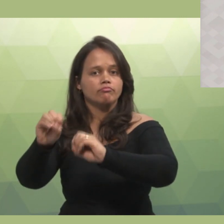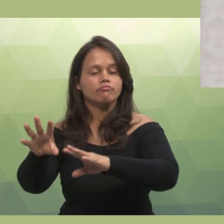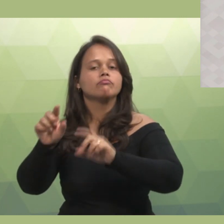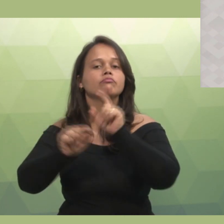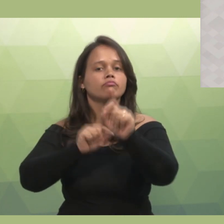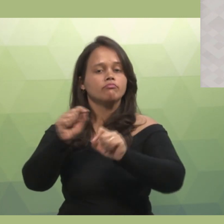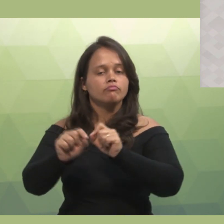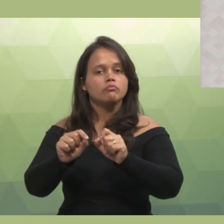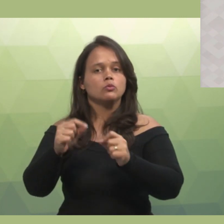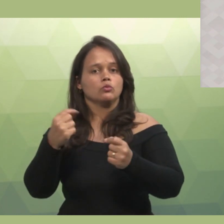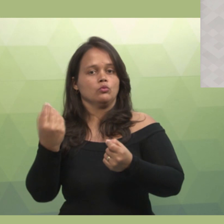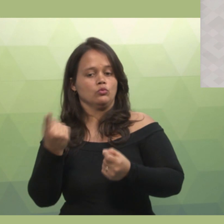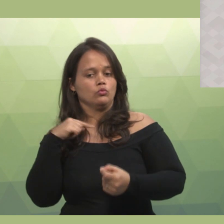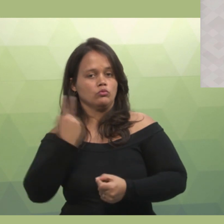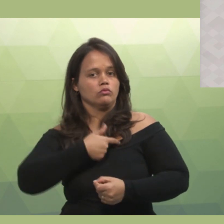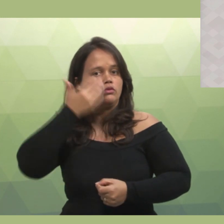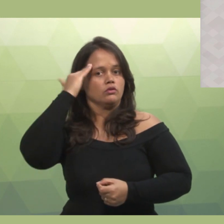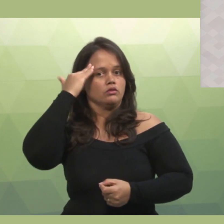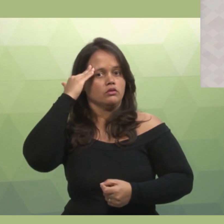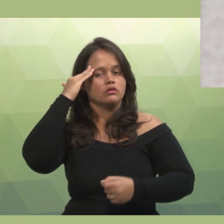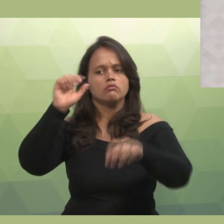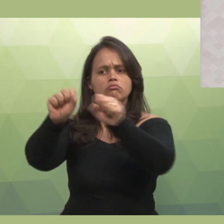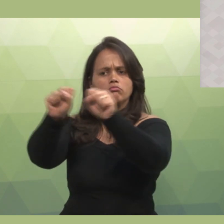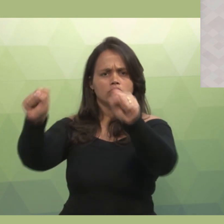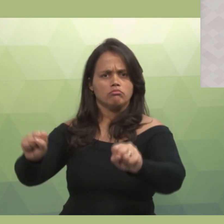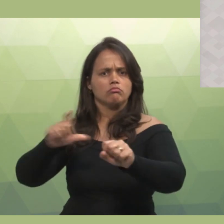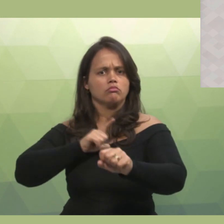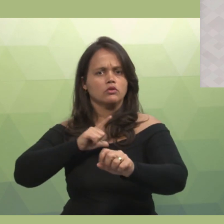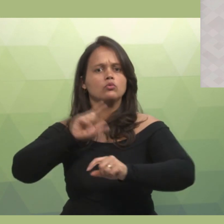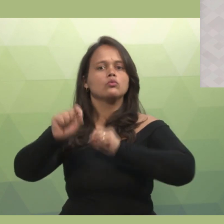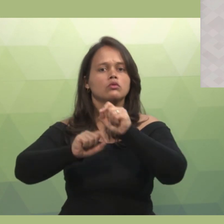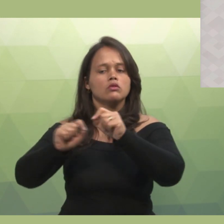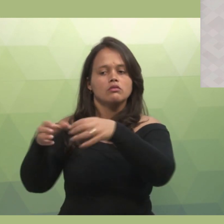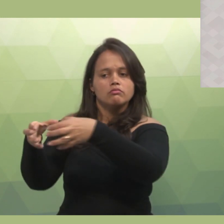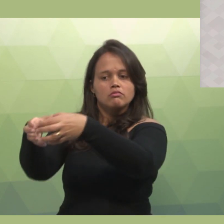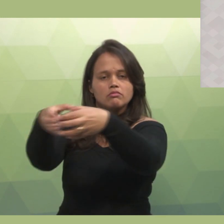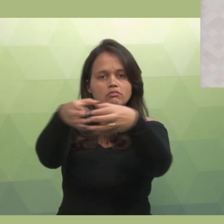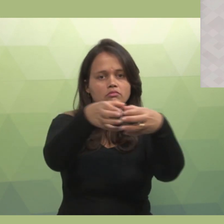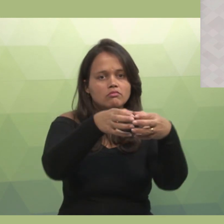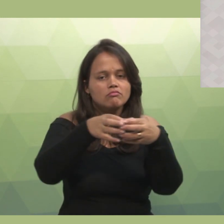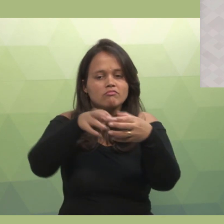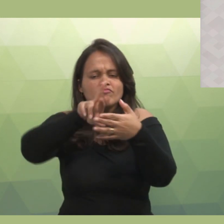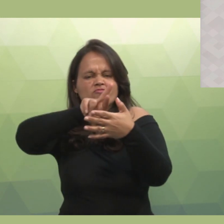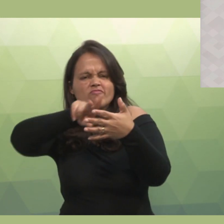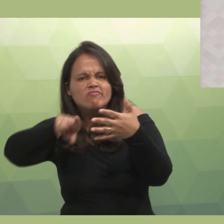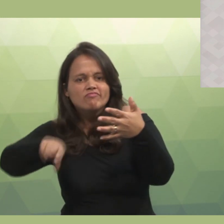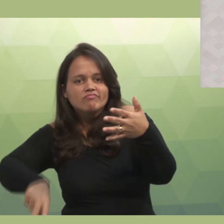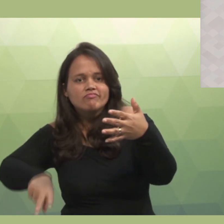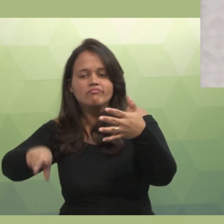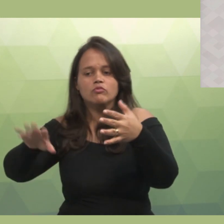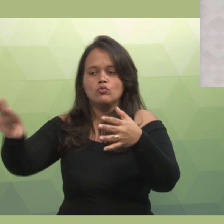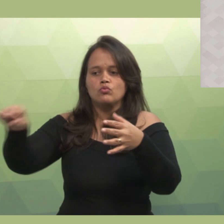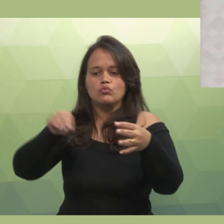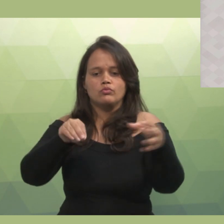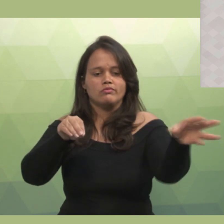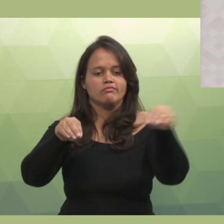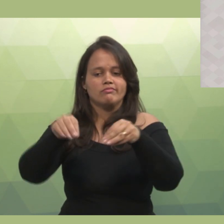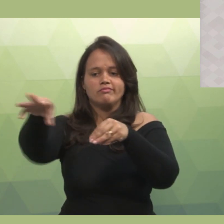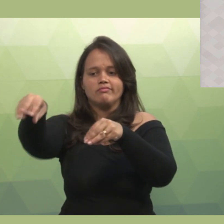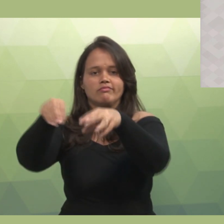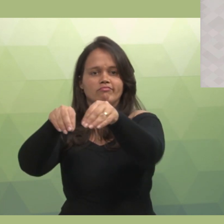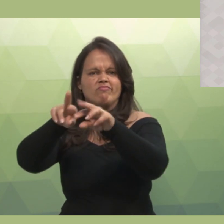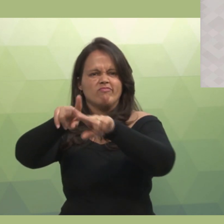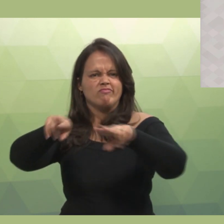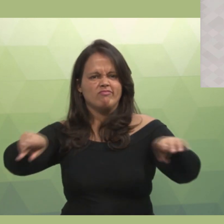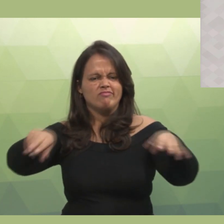sistema significa conjunto de elementos, isto é, a reunião de diferentes unidades